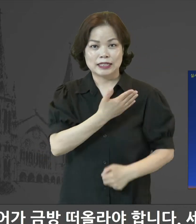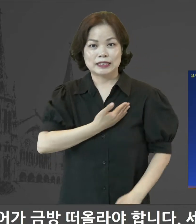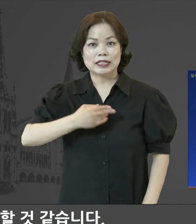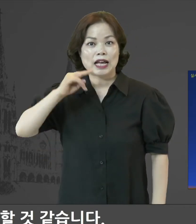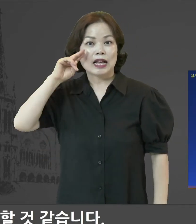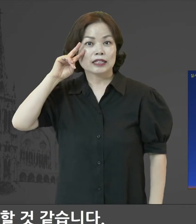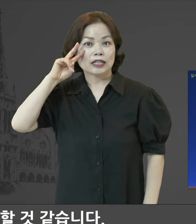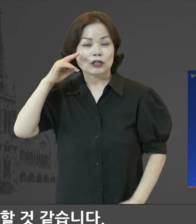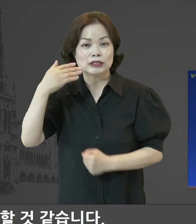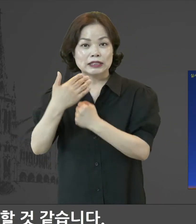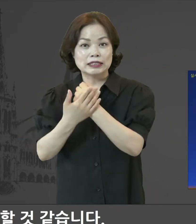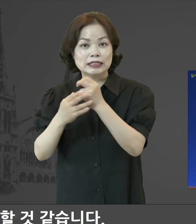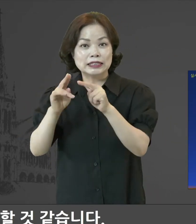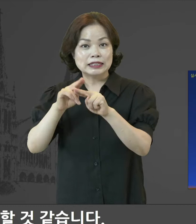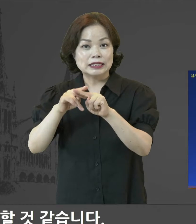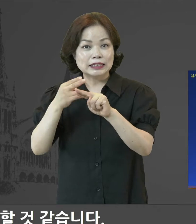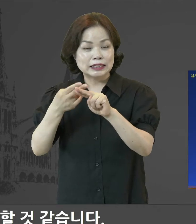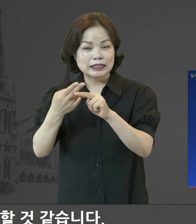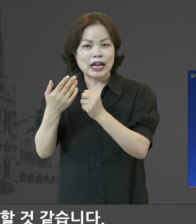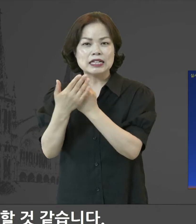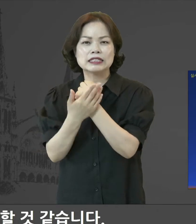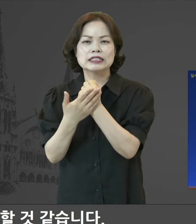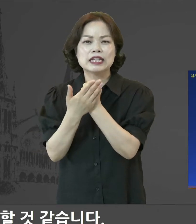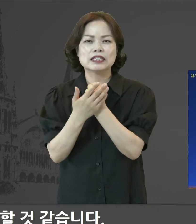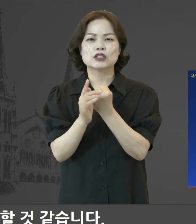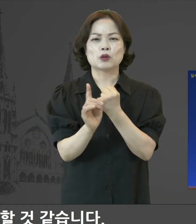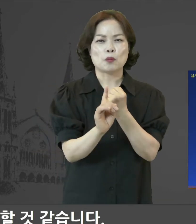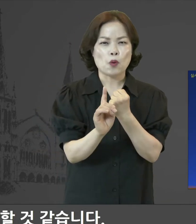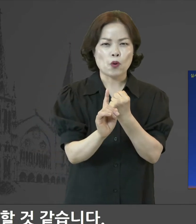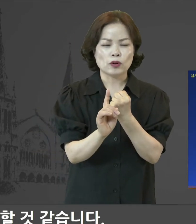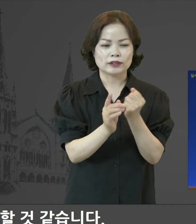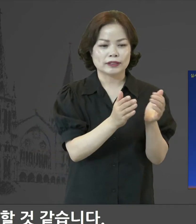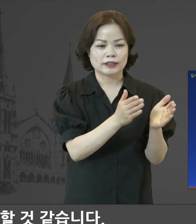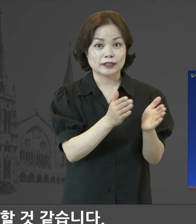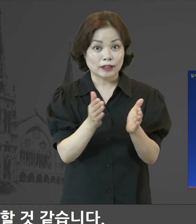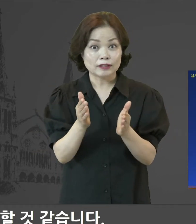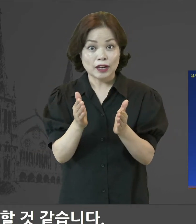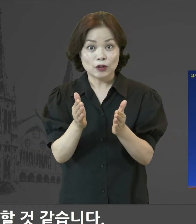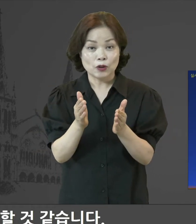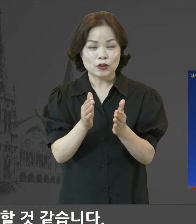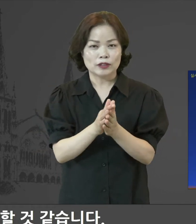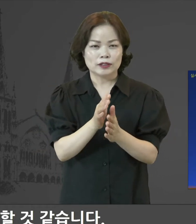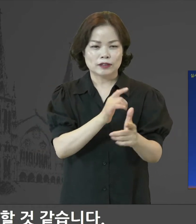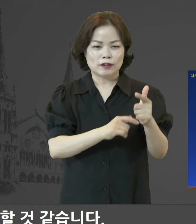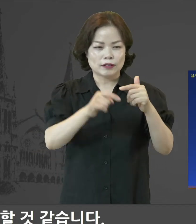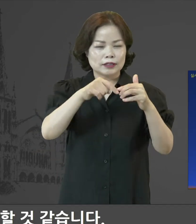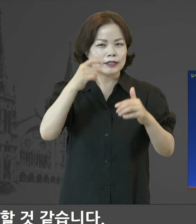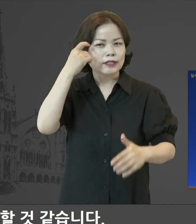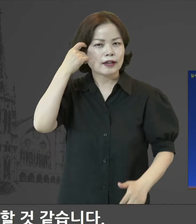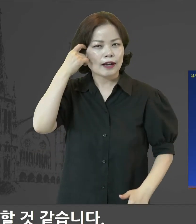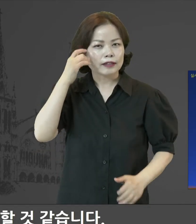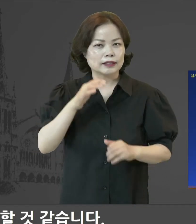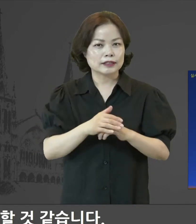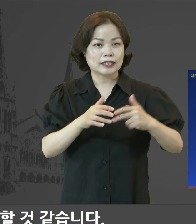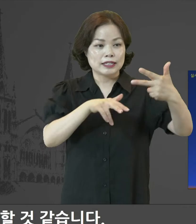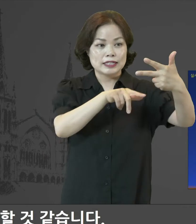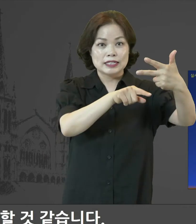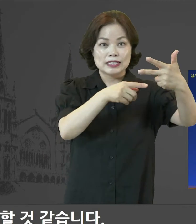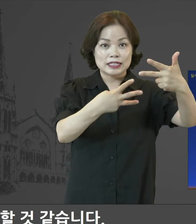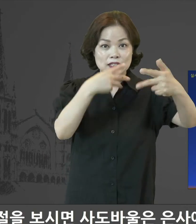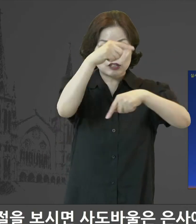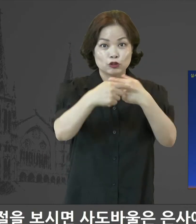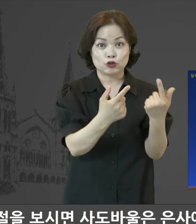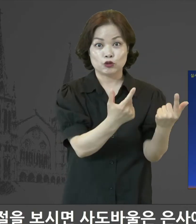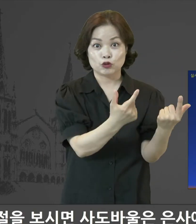바울은 은사에 대해서, 은혜에 대해서 어떻게 나누고 있는지 한번 정리하고 오늘 본문 더 깊숙이 들어갑니다. 7절 잘 읽었으면